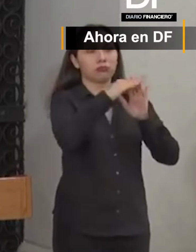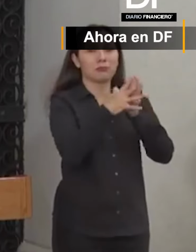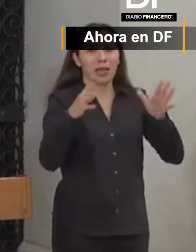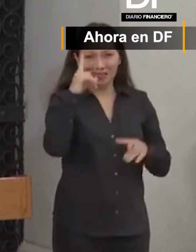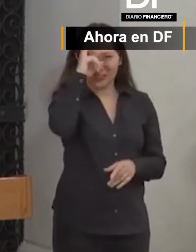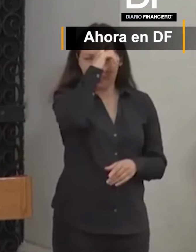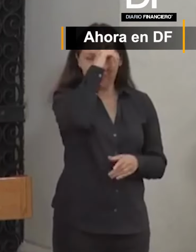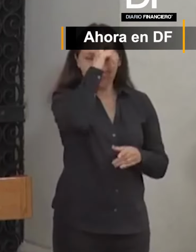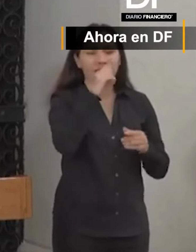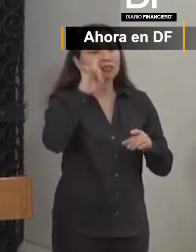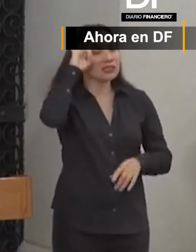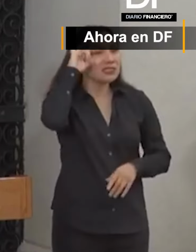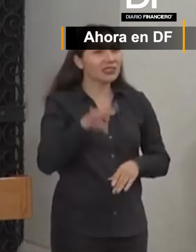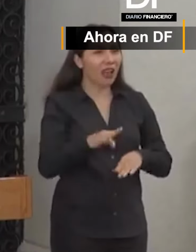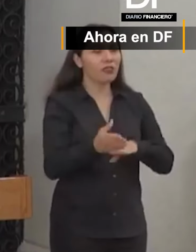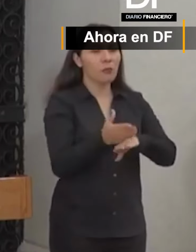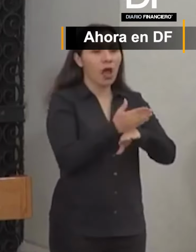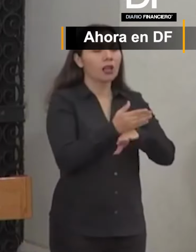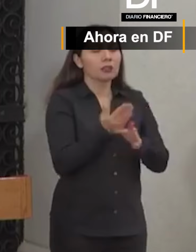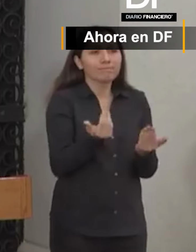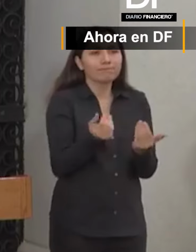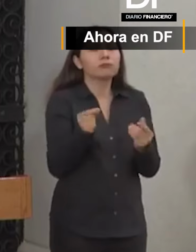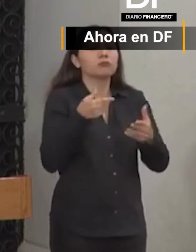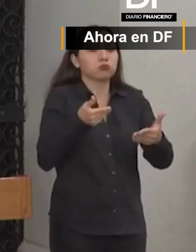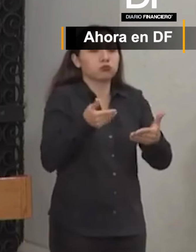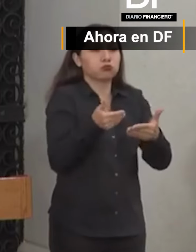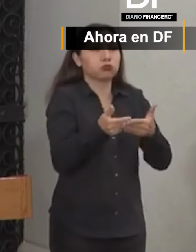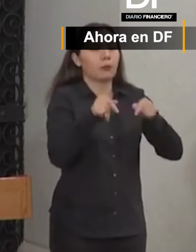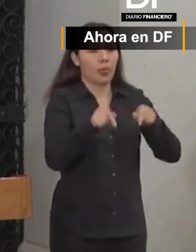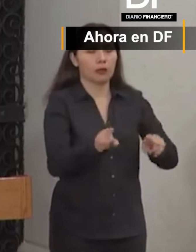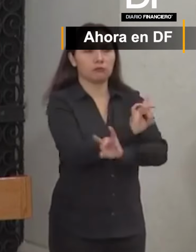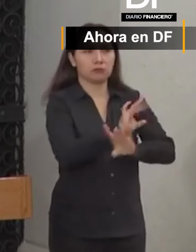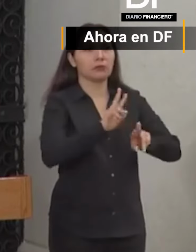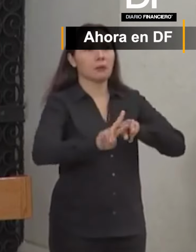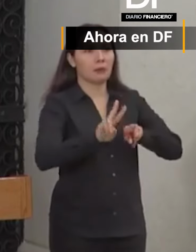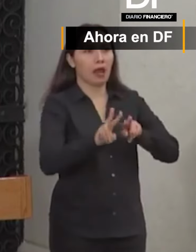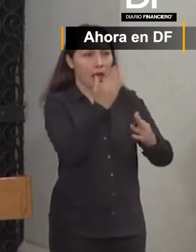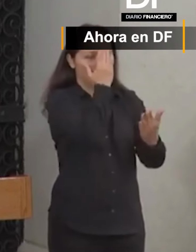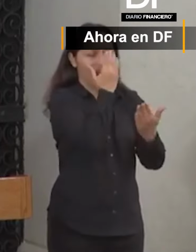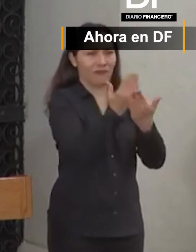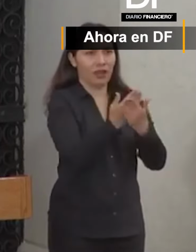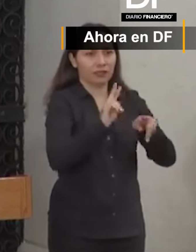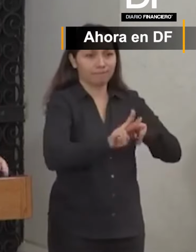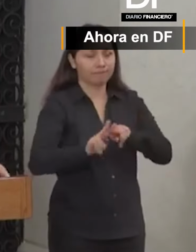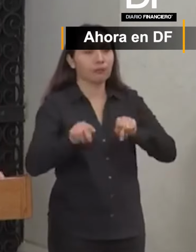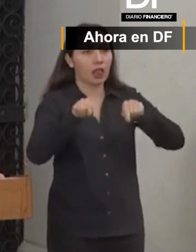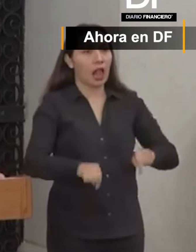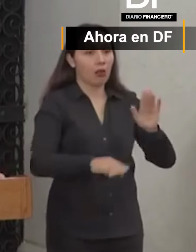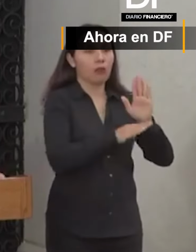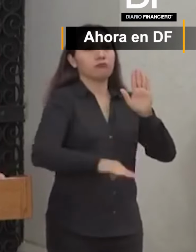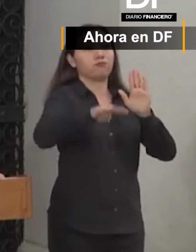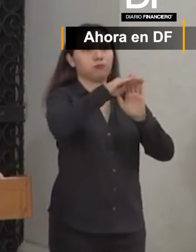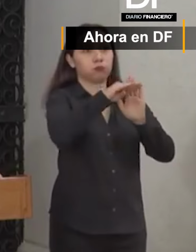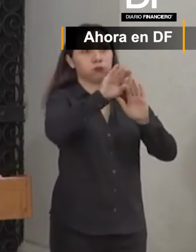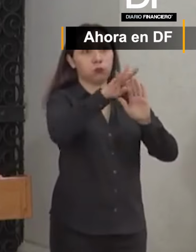compleja. Sabíamos que iba a llegar y estamos preparados para enfrentarla. Es la etapa en